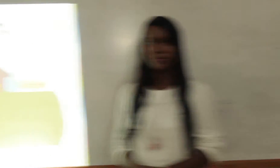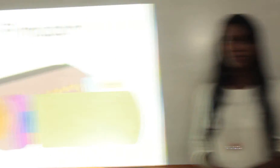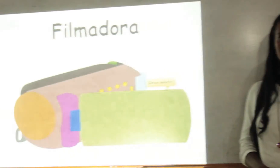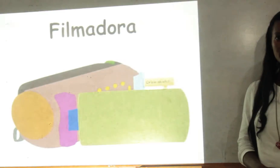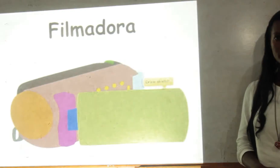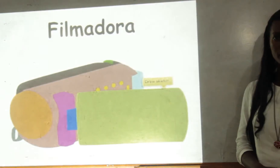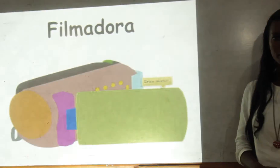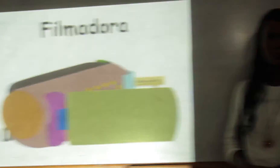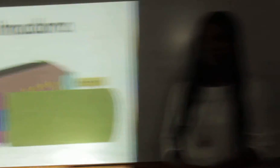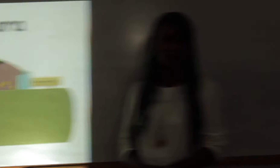Filmadora.